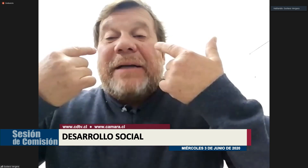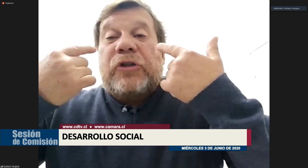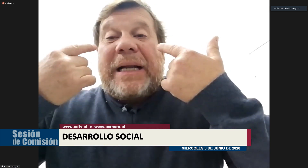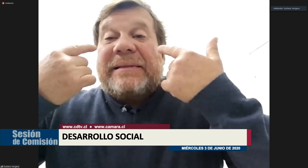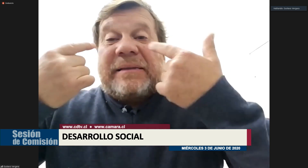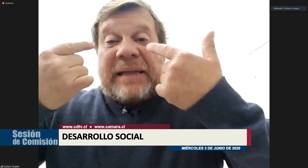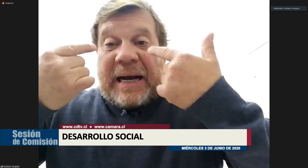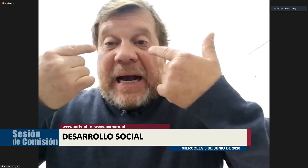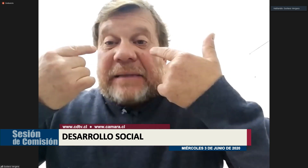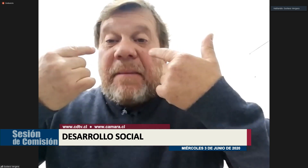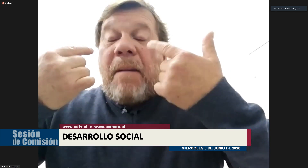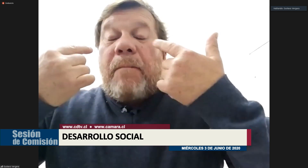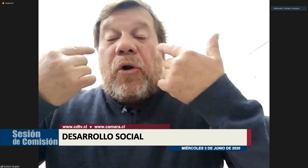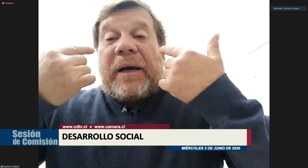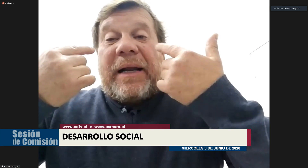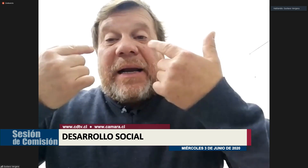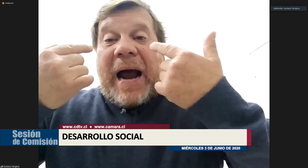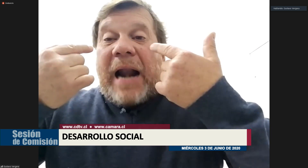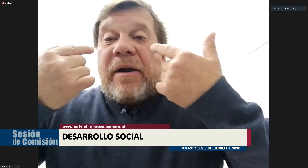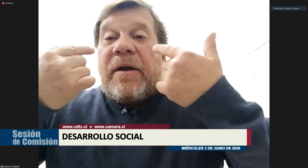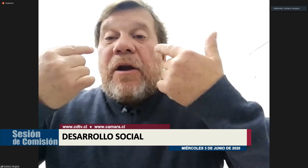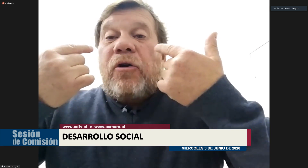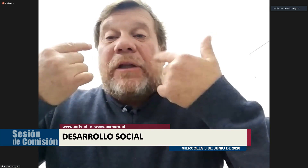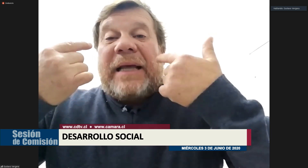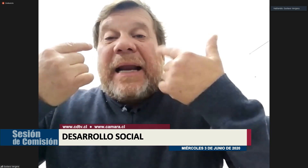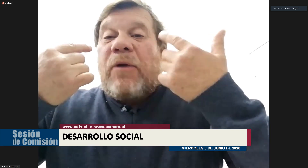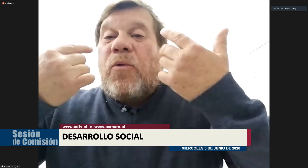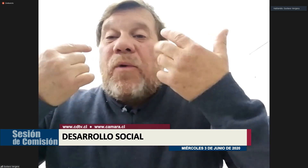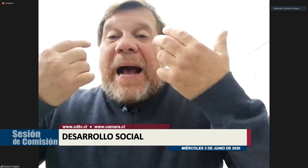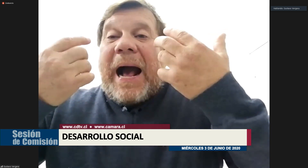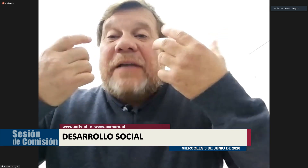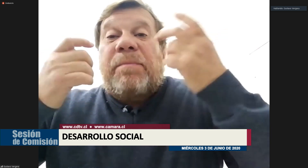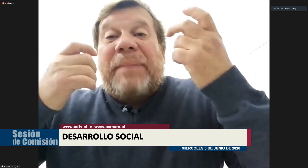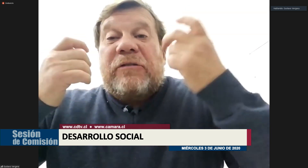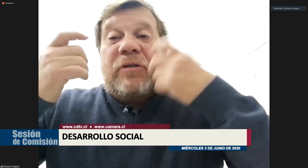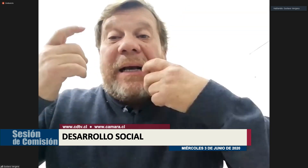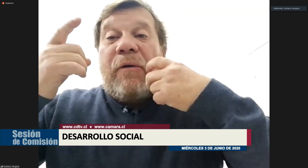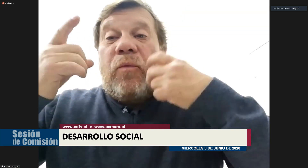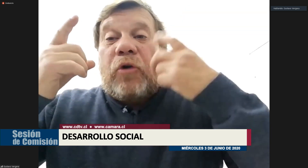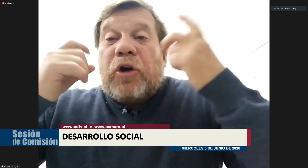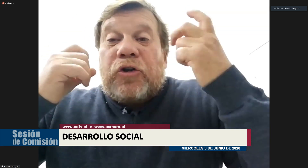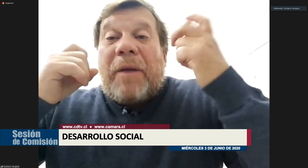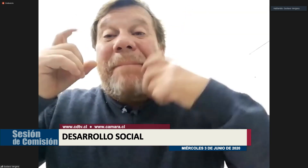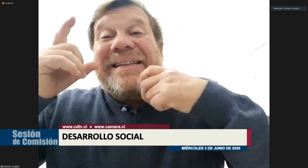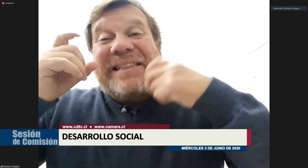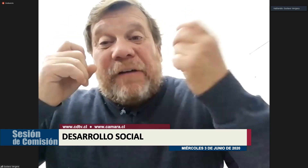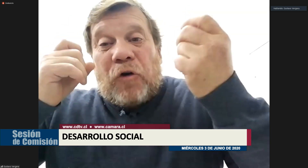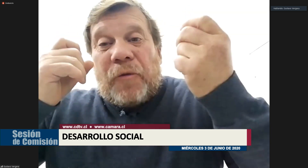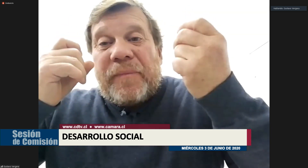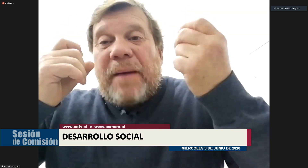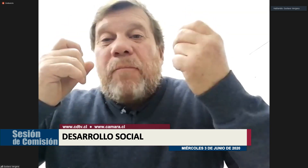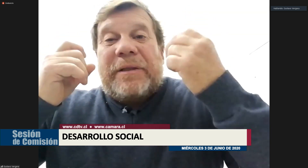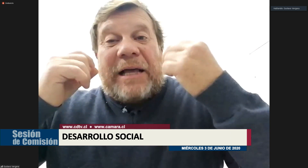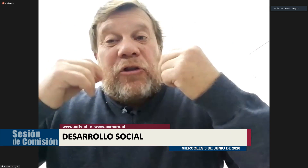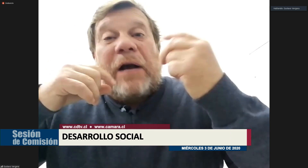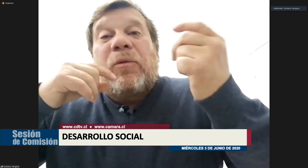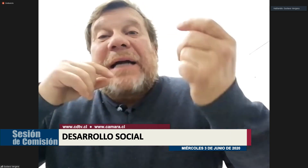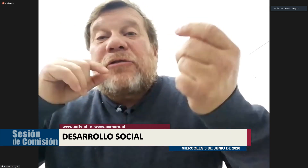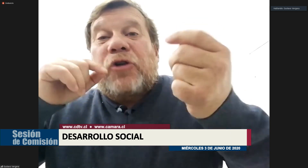personas ciegas, por lo general, no tienen un rostro expresivo. Por lo tanto, la comunicación entre